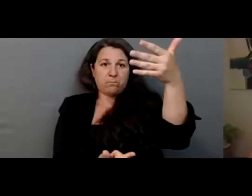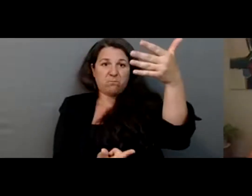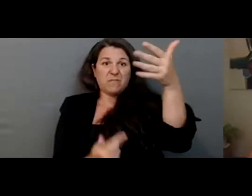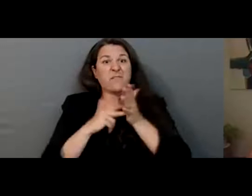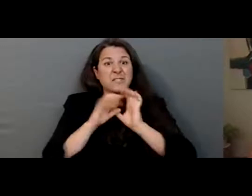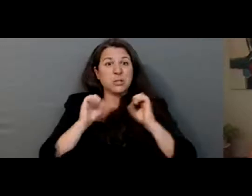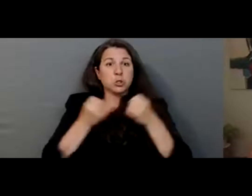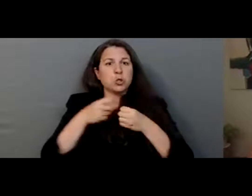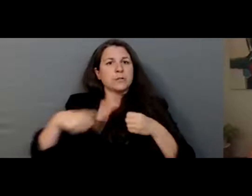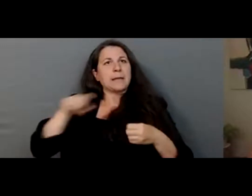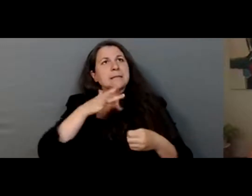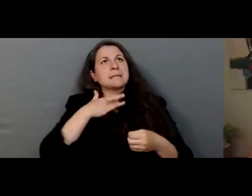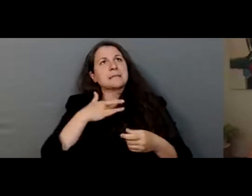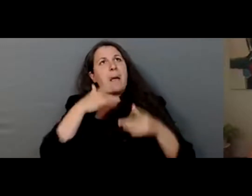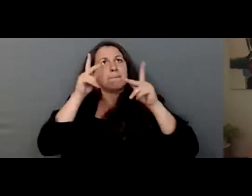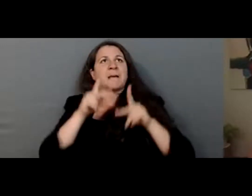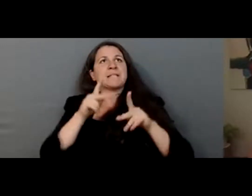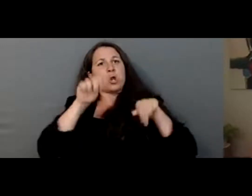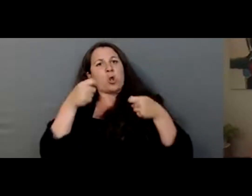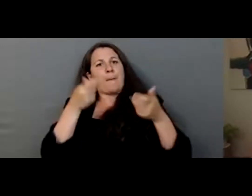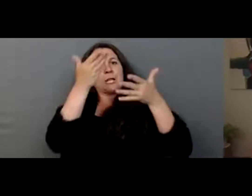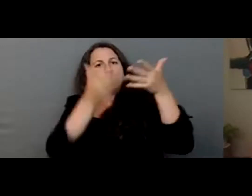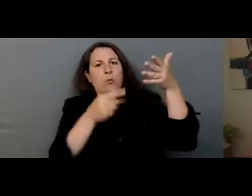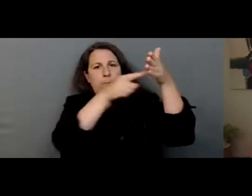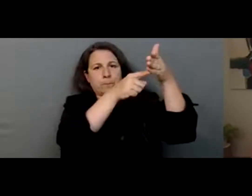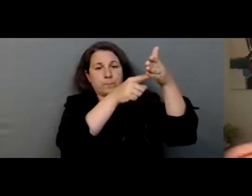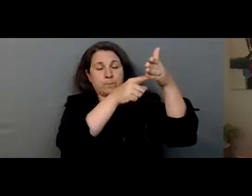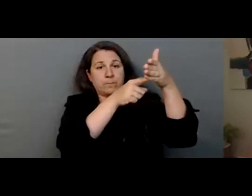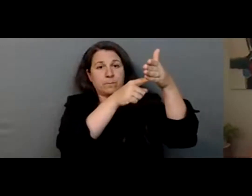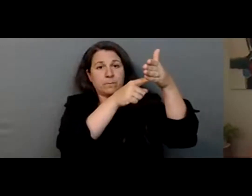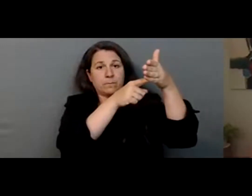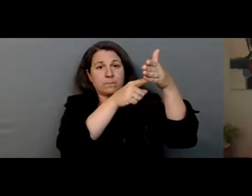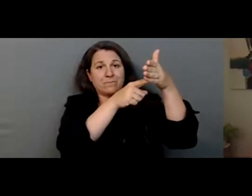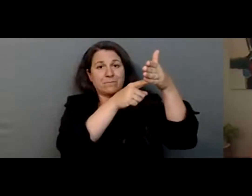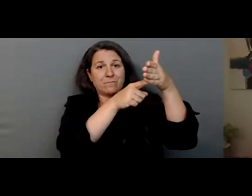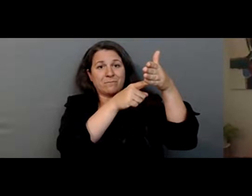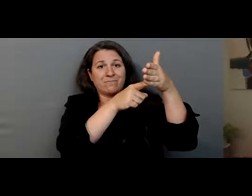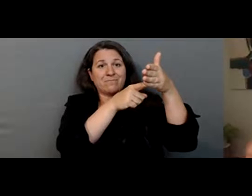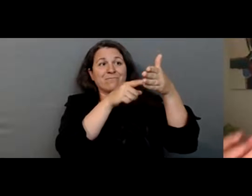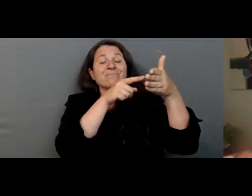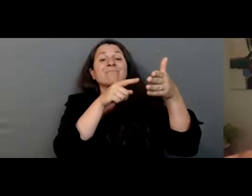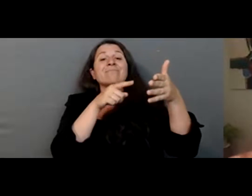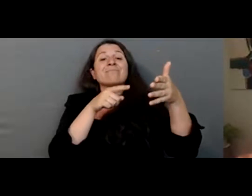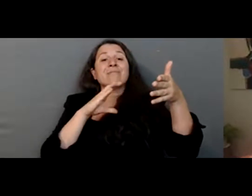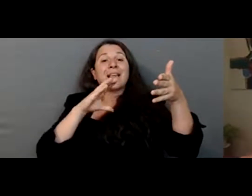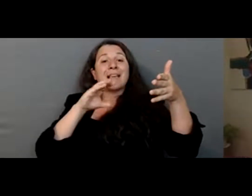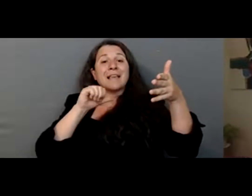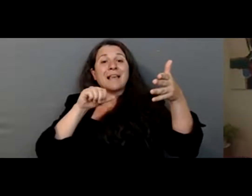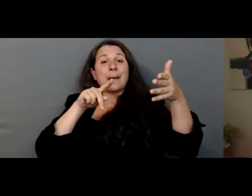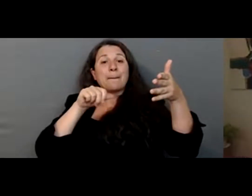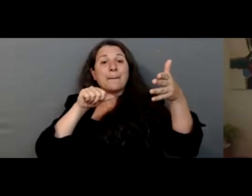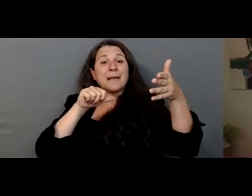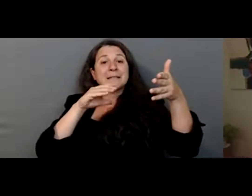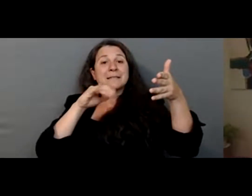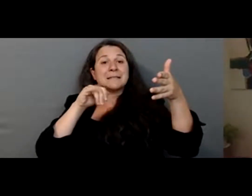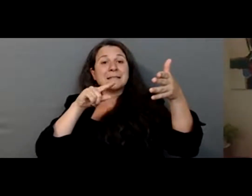socialement. Donc, le capacitisme comme un système d'oppression qui va favoriser des personnes dites non handicapées au